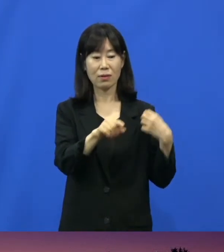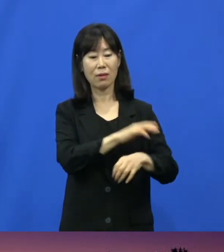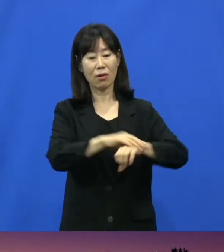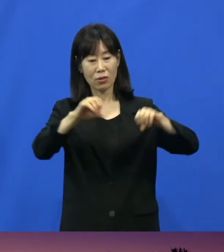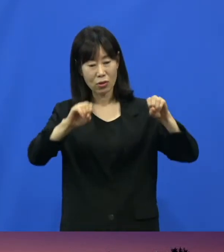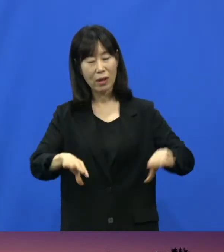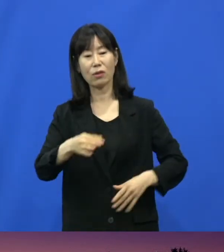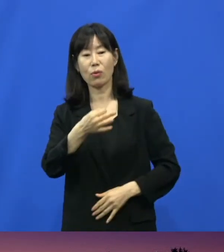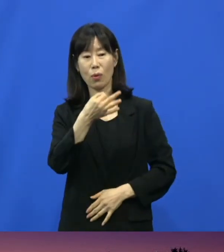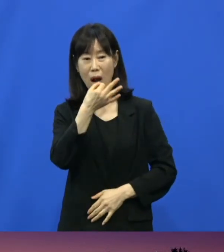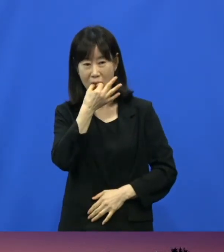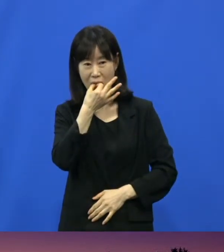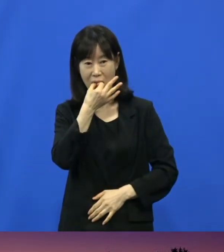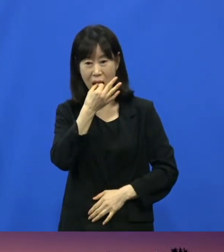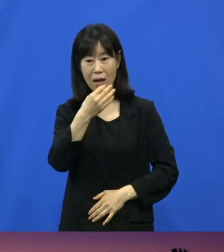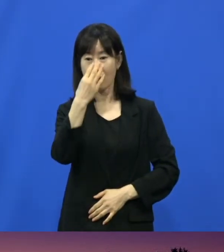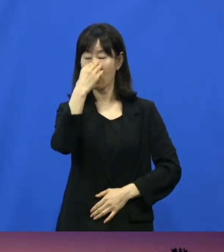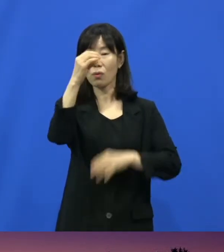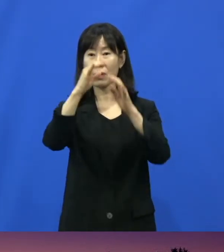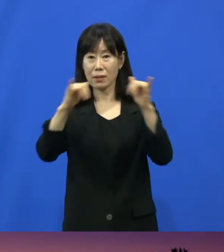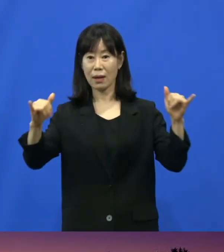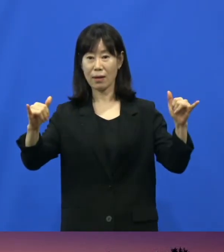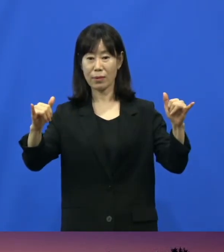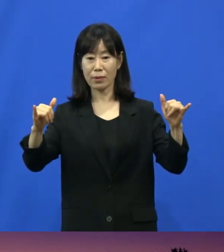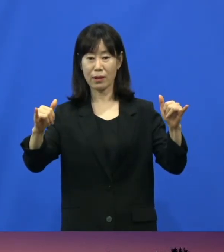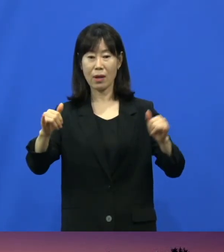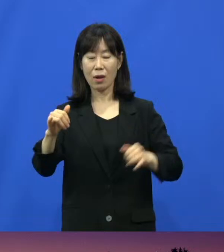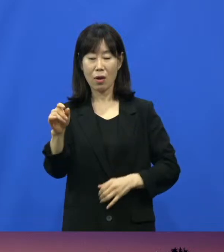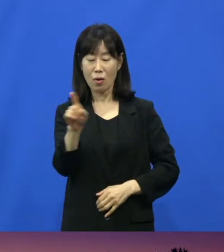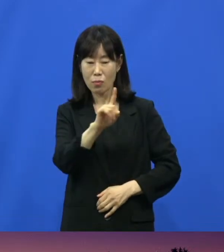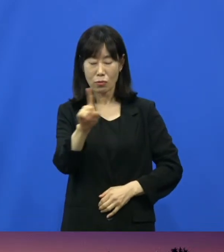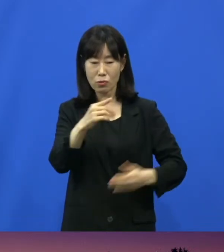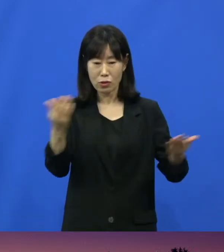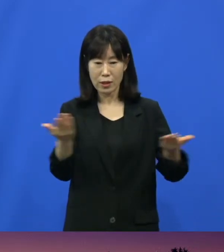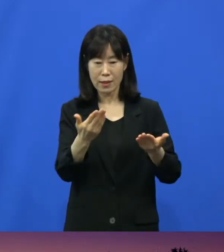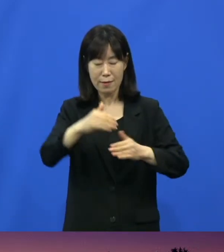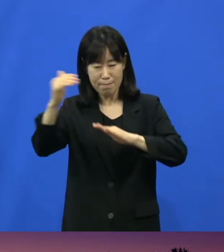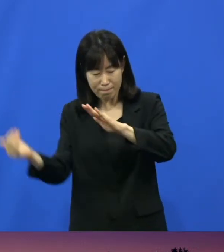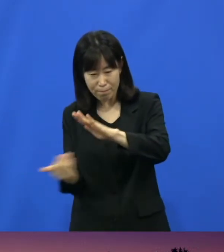자, 교만한 사람들은 성취 욕구가 강합니다. 무엇인가를